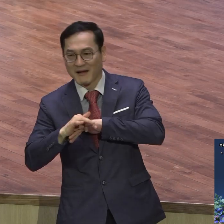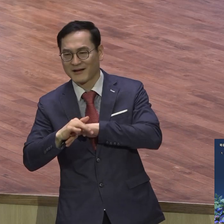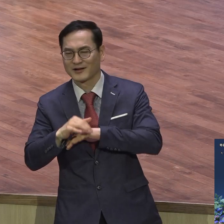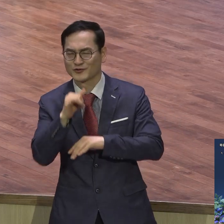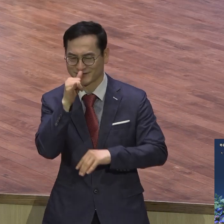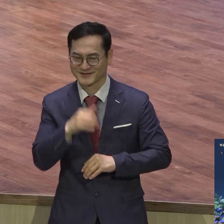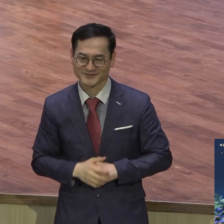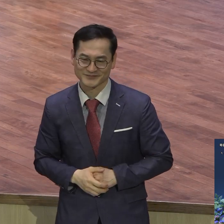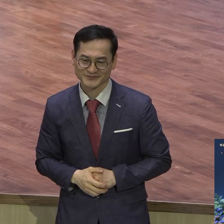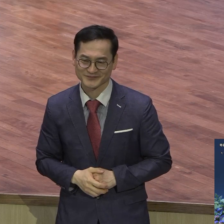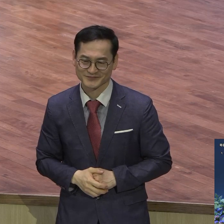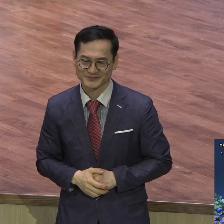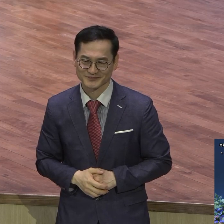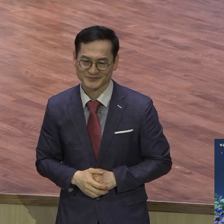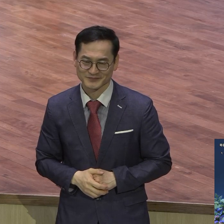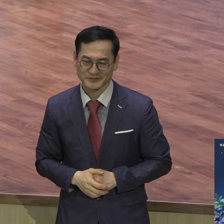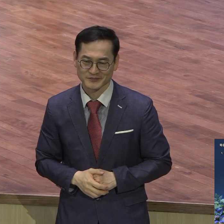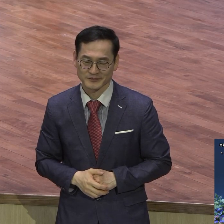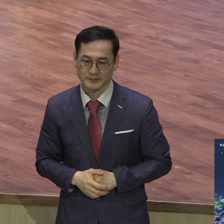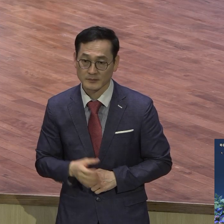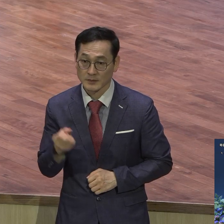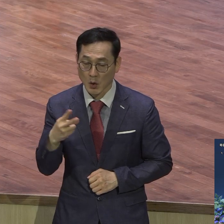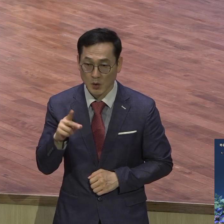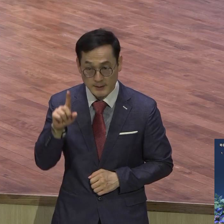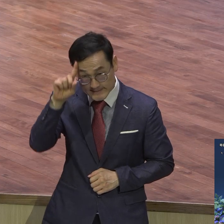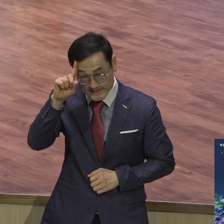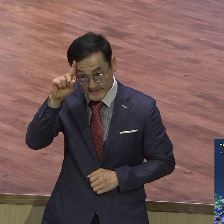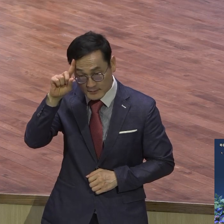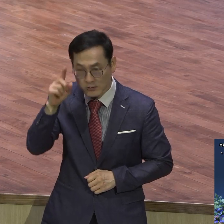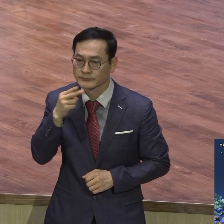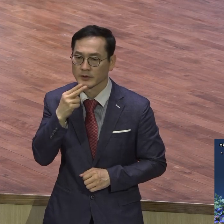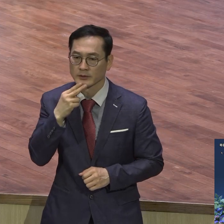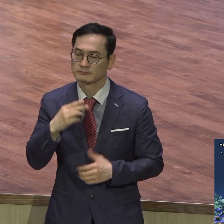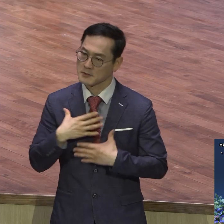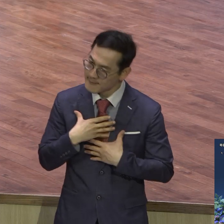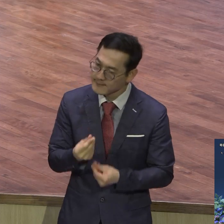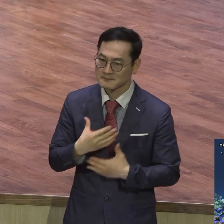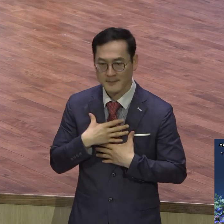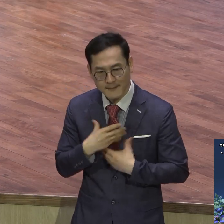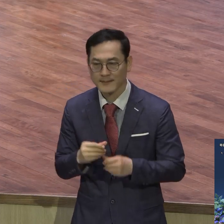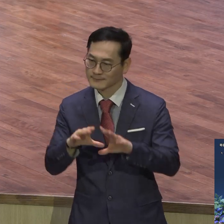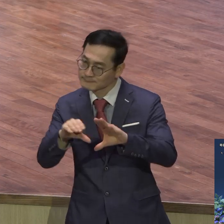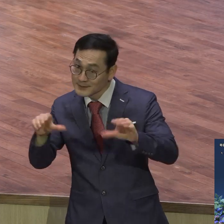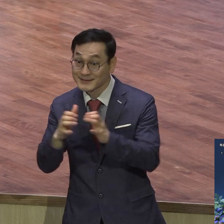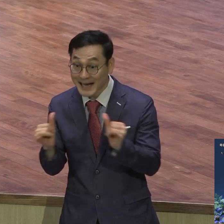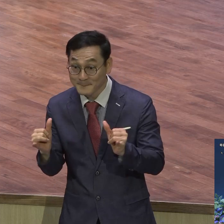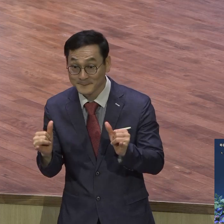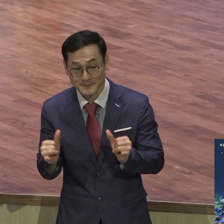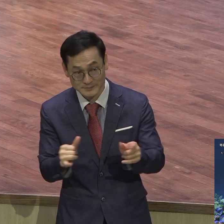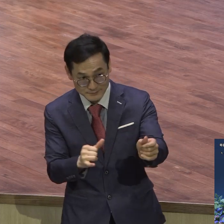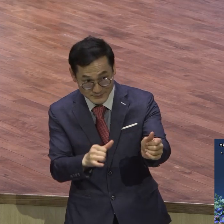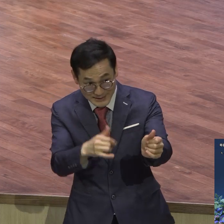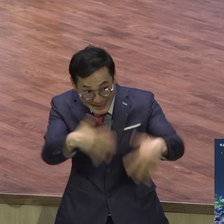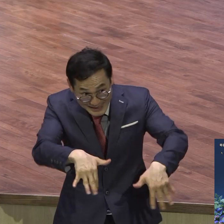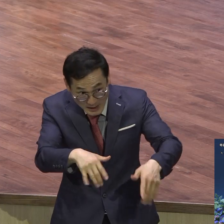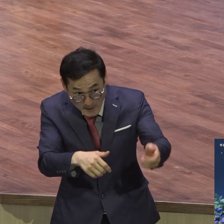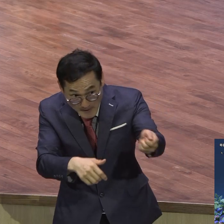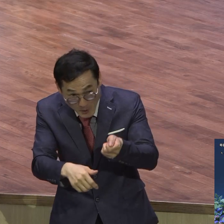반면에 이런 신경 긴장으로부터 자유로운 사람은 타인의 결점이나